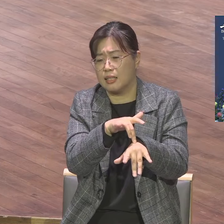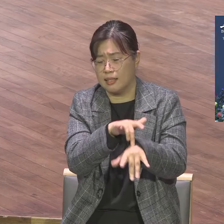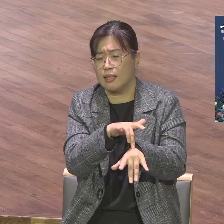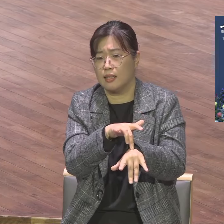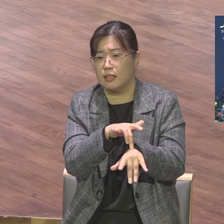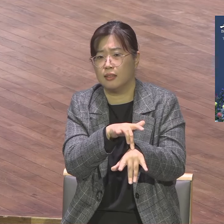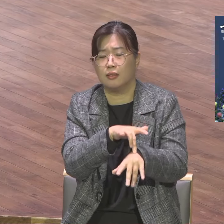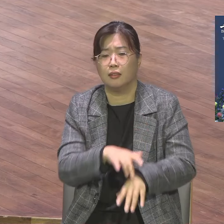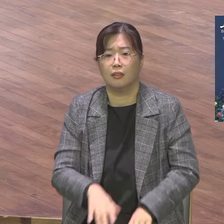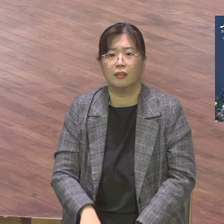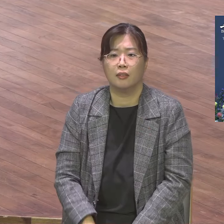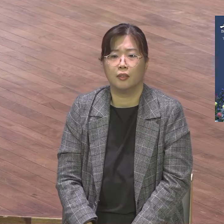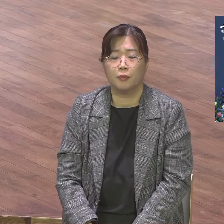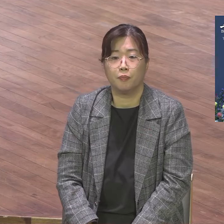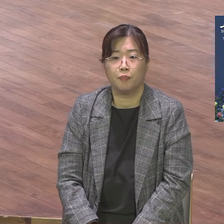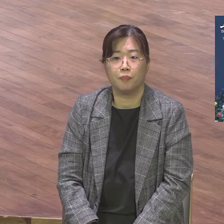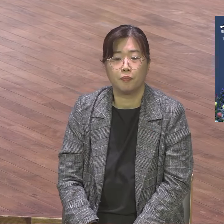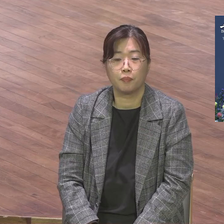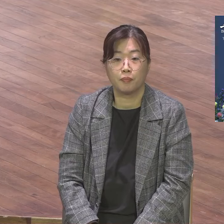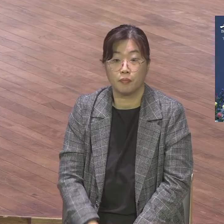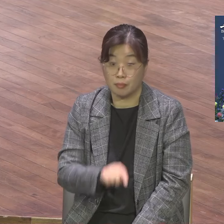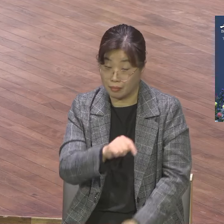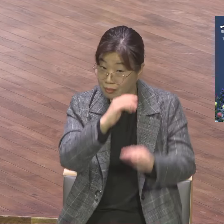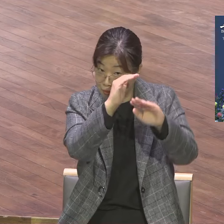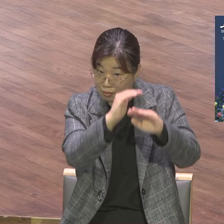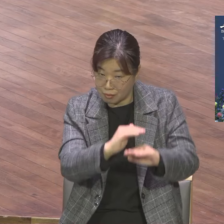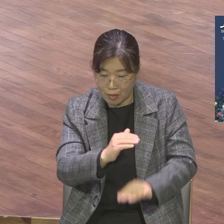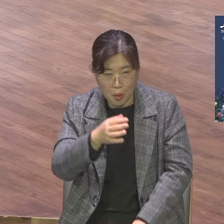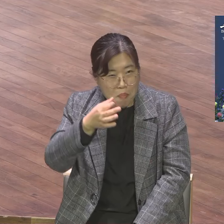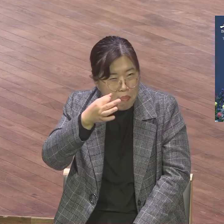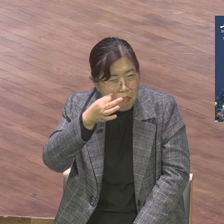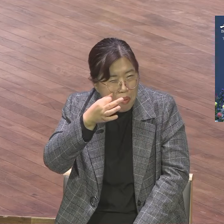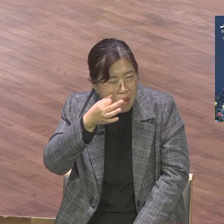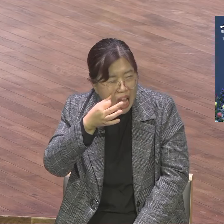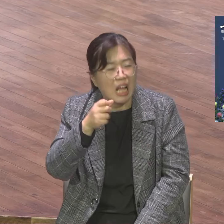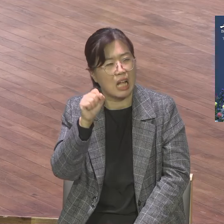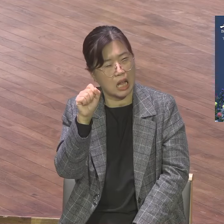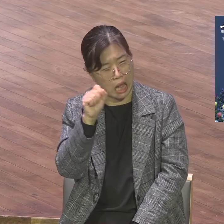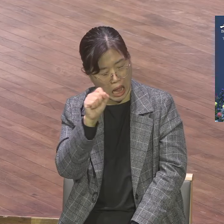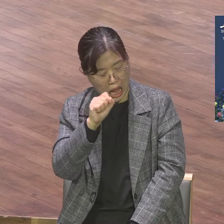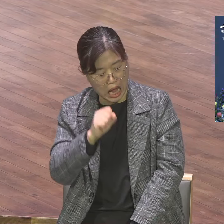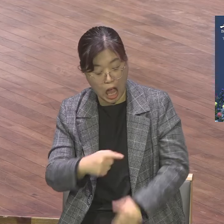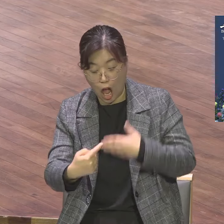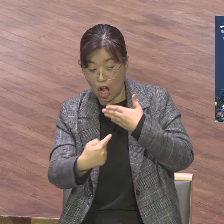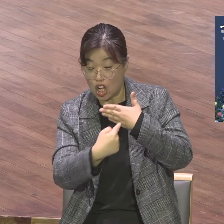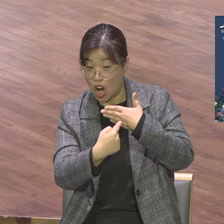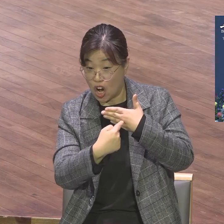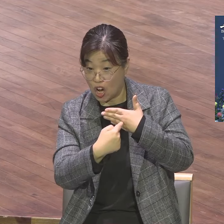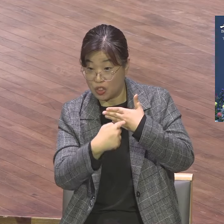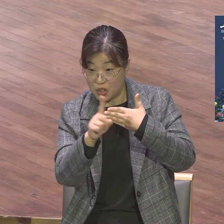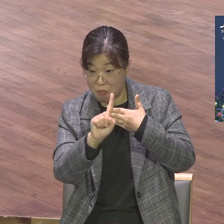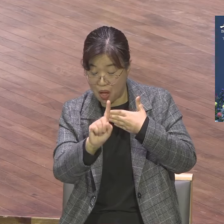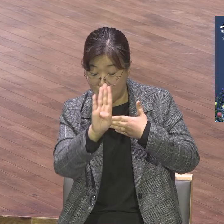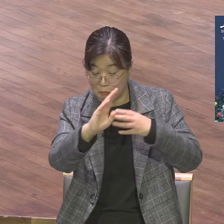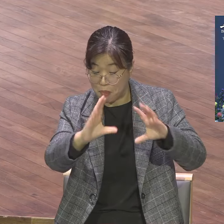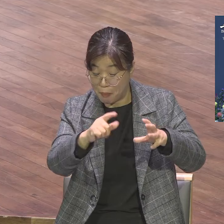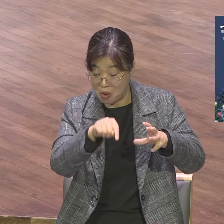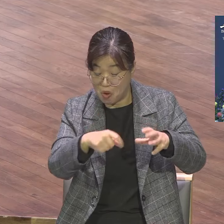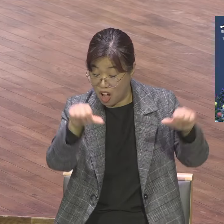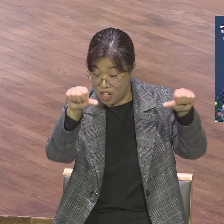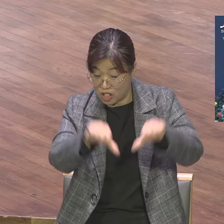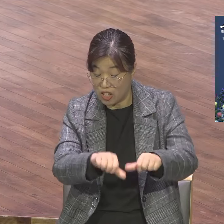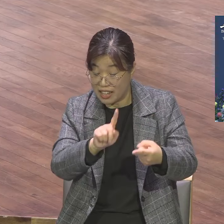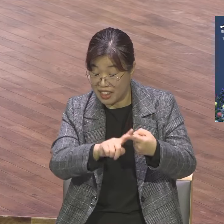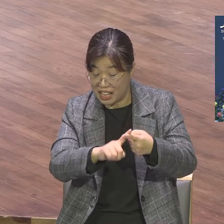교부 이 교회 교부들은요 이 말씀을 사탄과 관련하여 해석했습니다. 사탄이 어떻게 해서